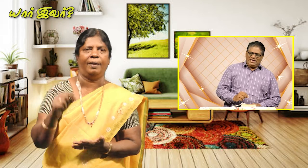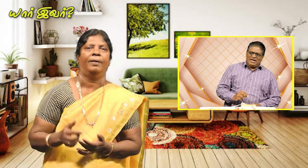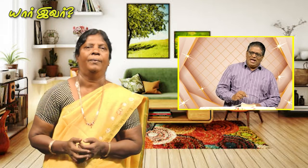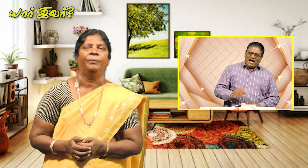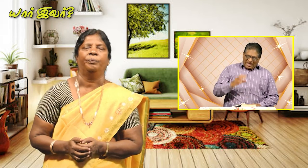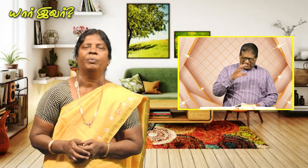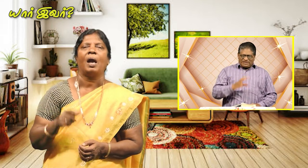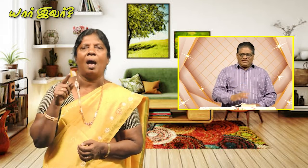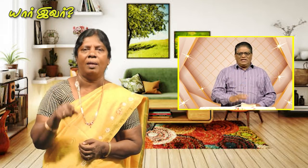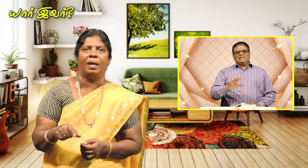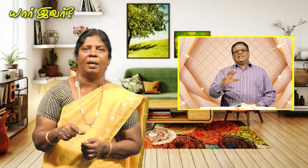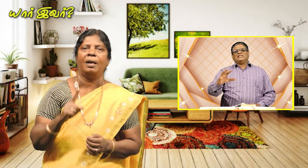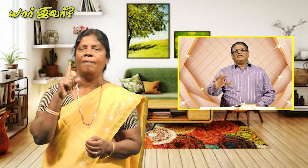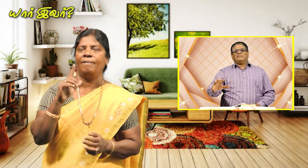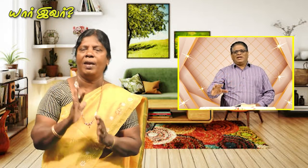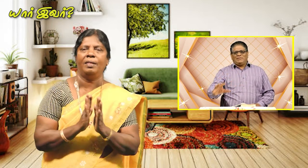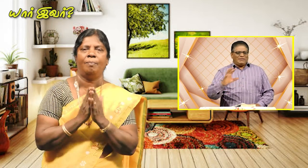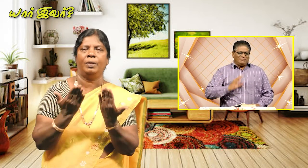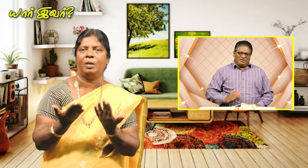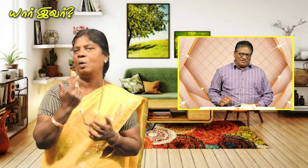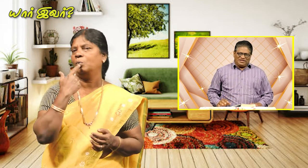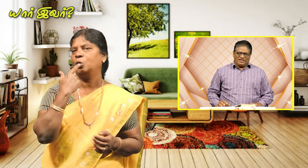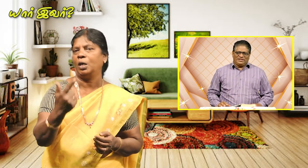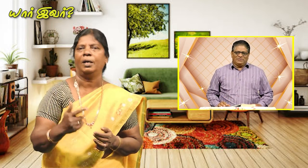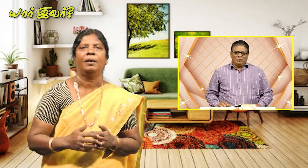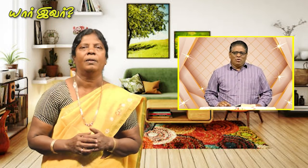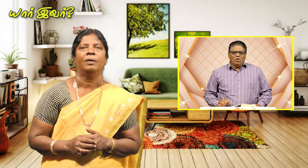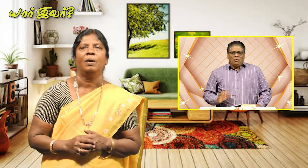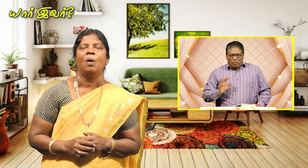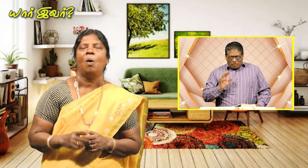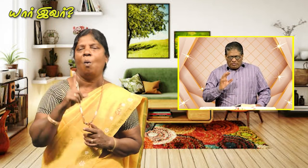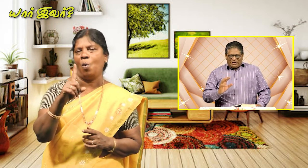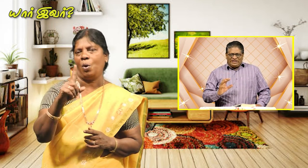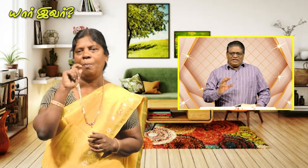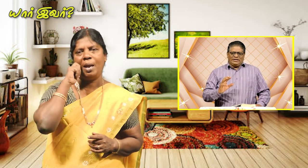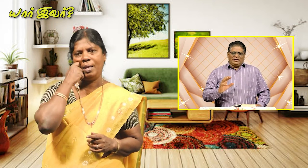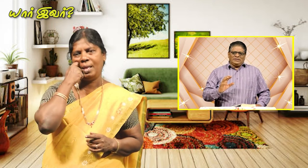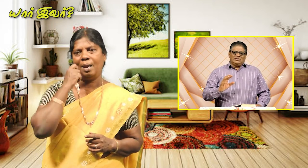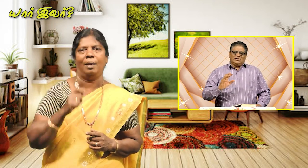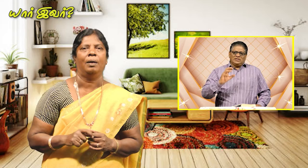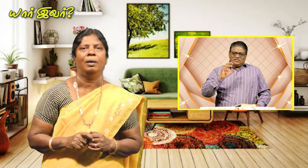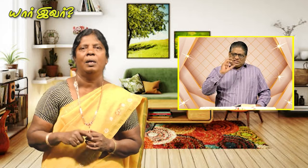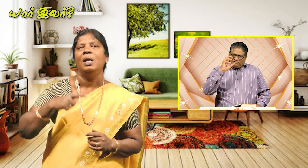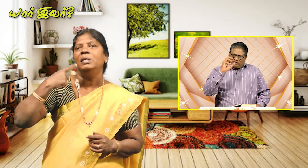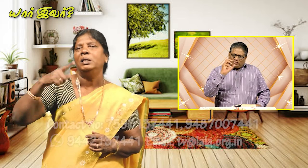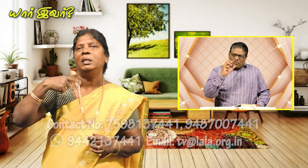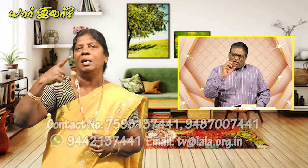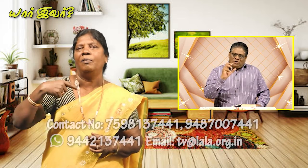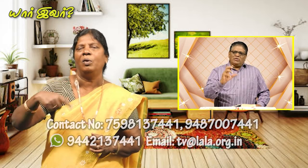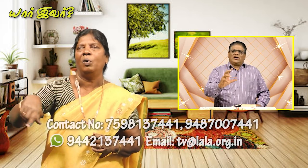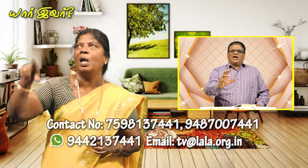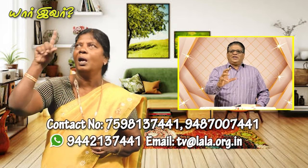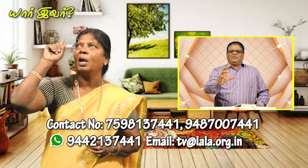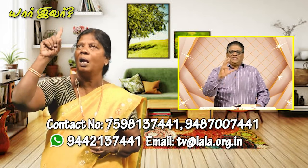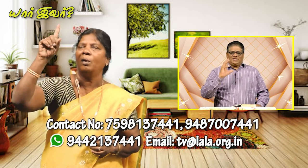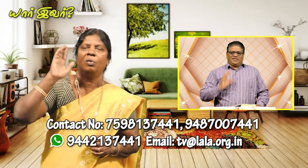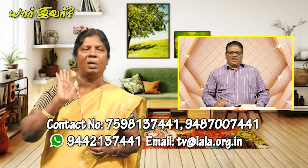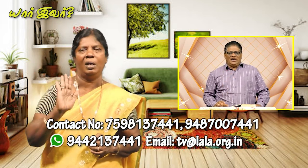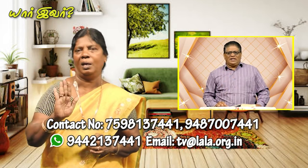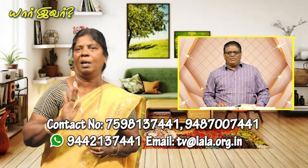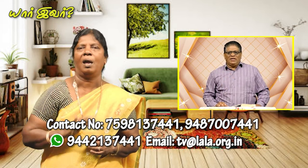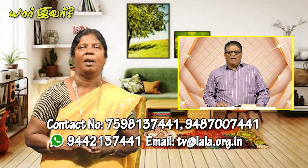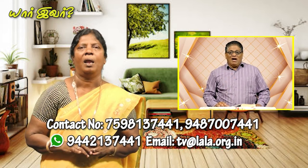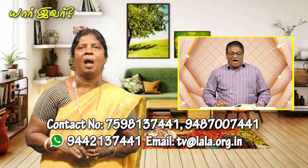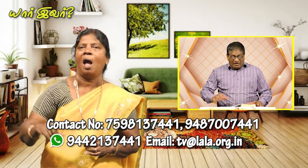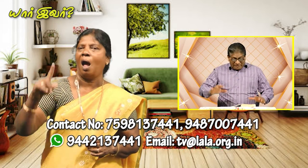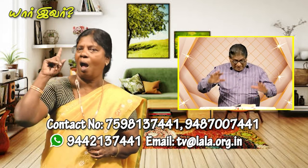பதத்தை அதற்கு தான் இந்த திருமறை பயன்படுத்துகிறது. ஒரு மனிதன் ஜீவனுள்ள ஒரு கடவுள்